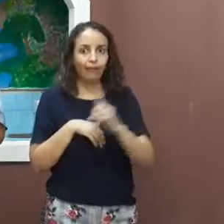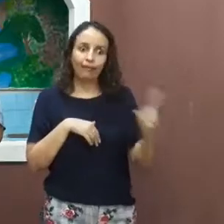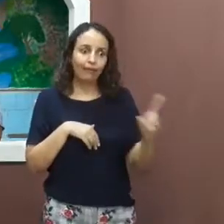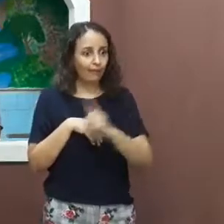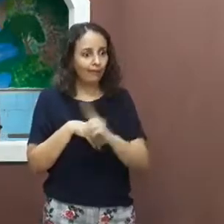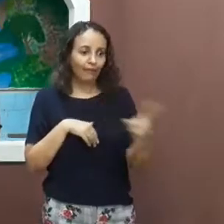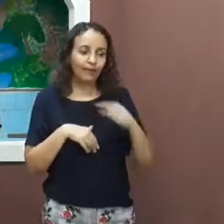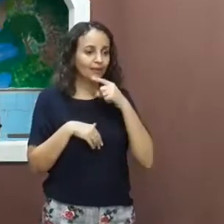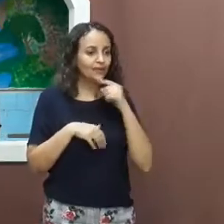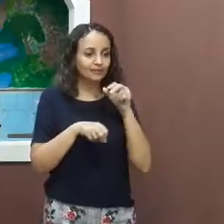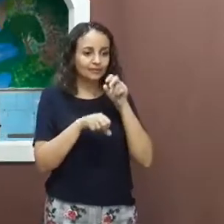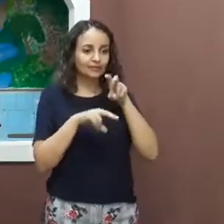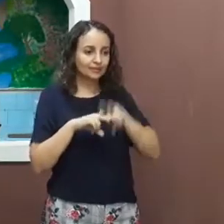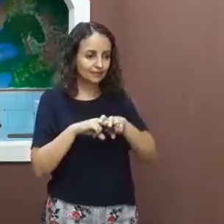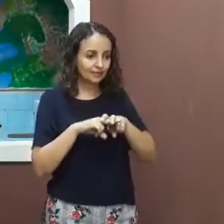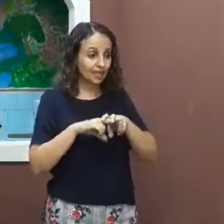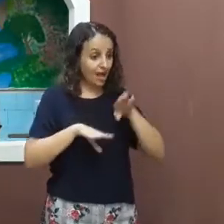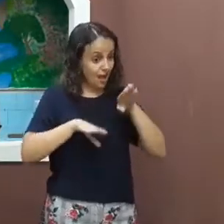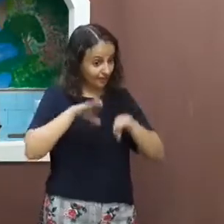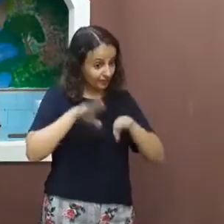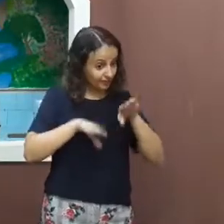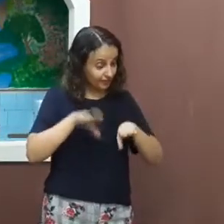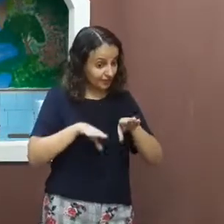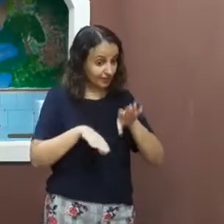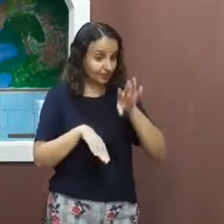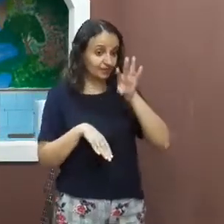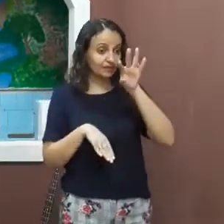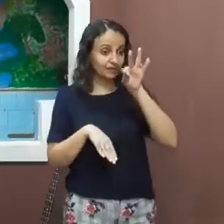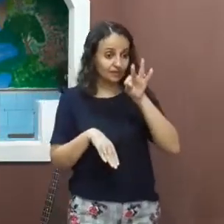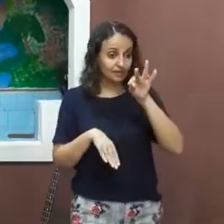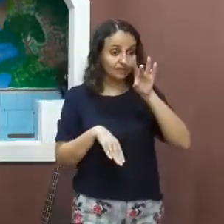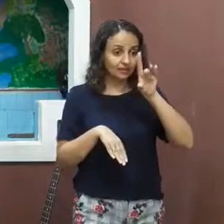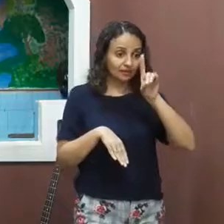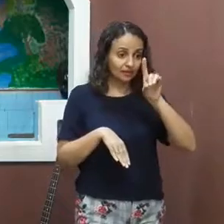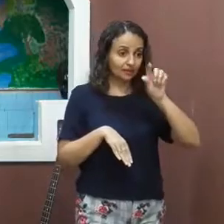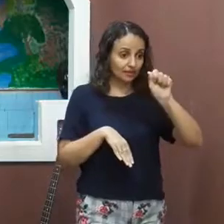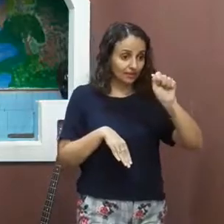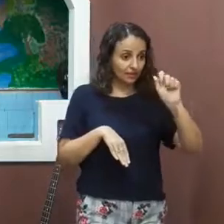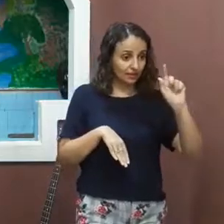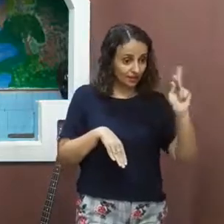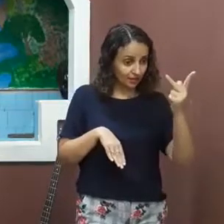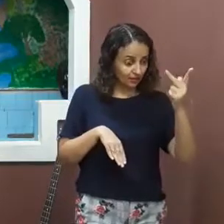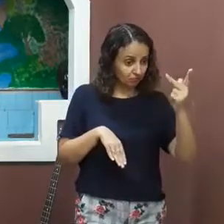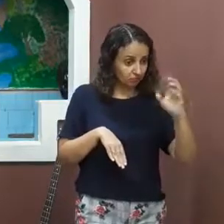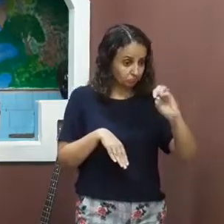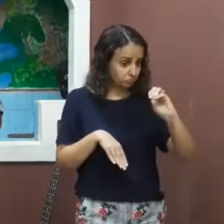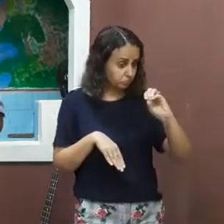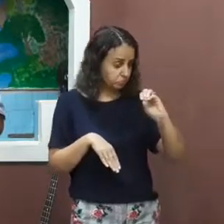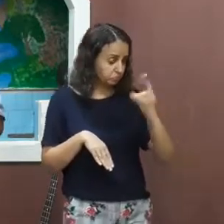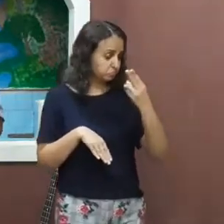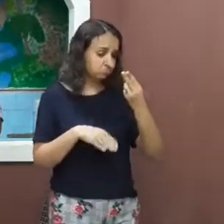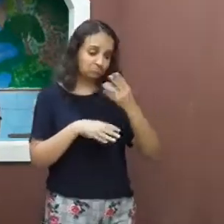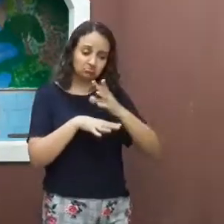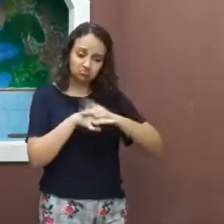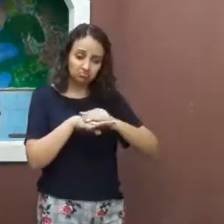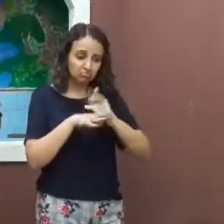Talvez seja um TDAH, talvez seja uma esquizofrenia, e nós poderíamos